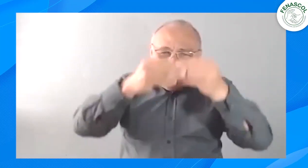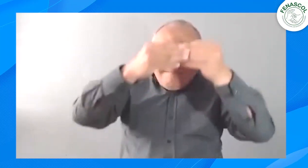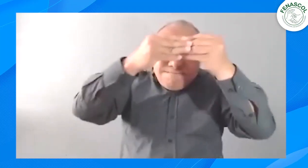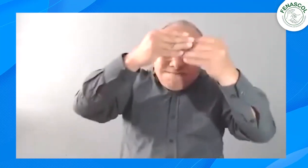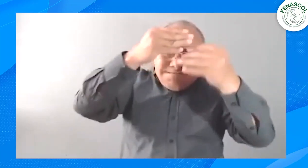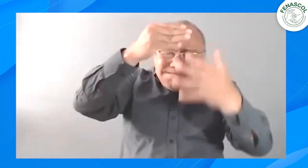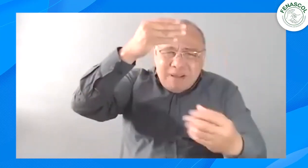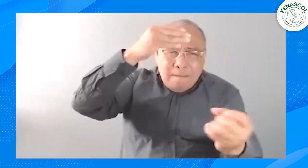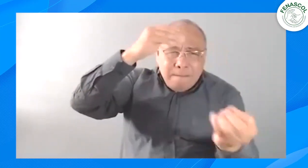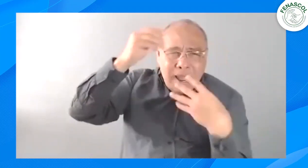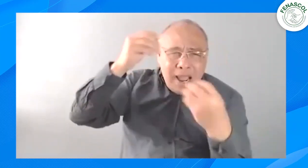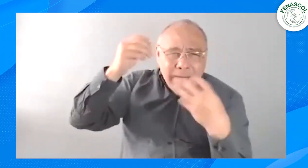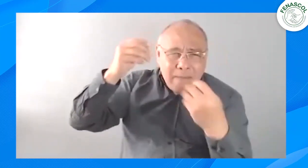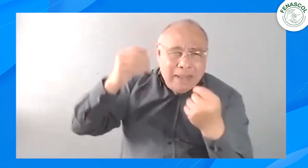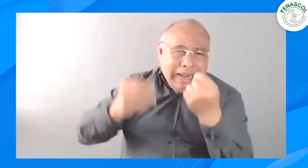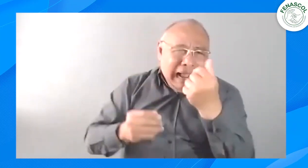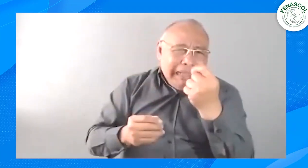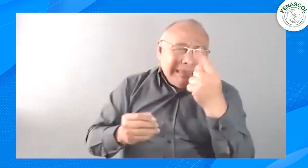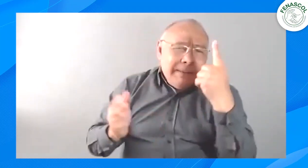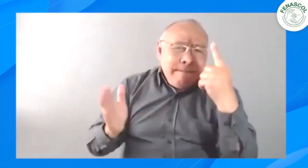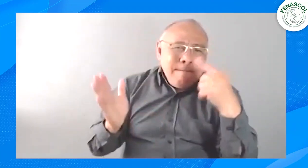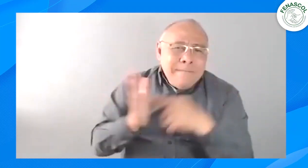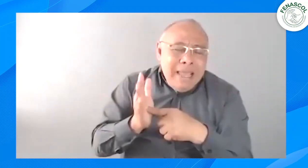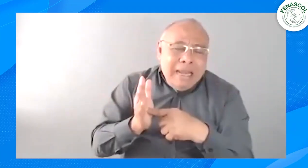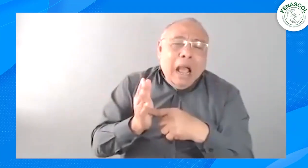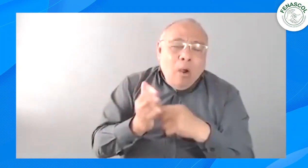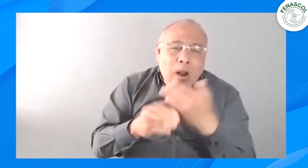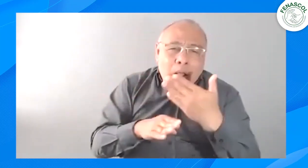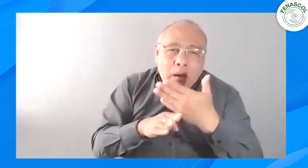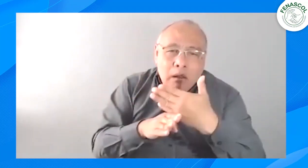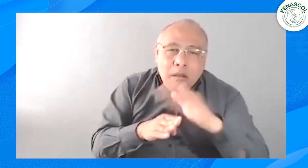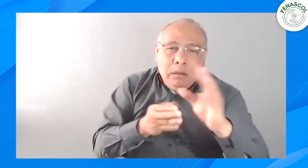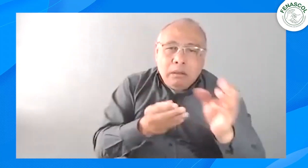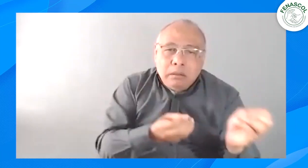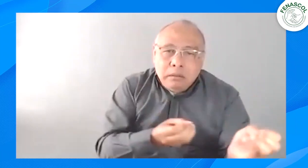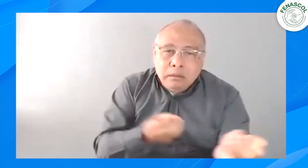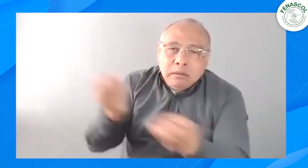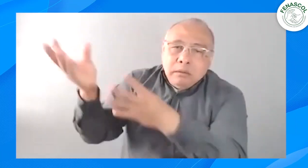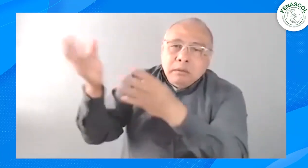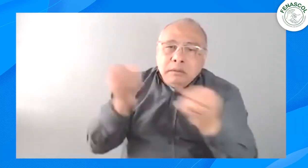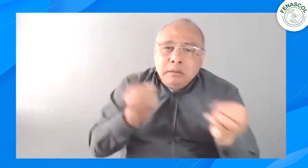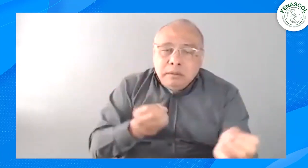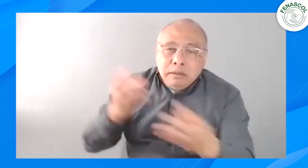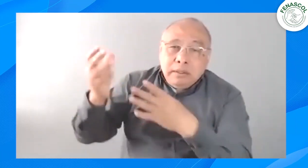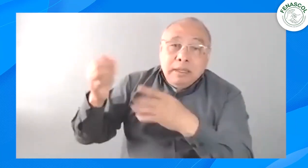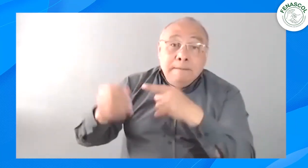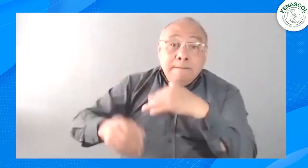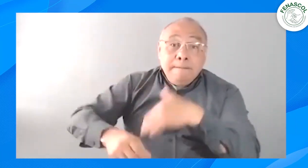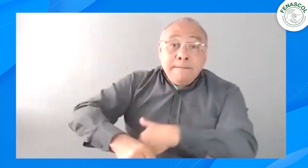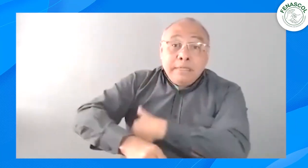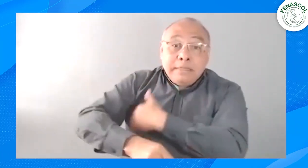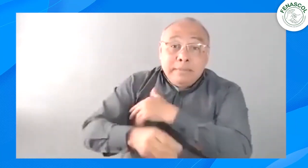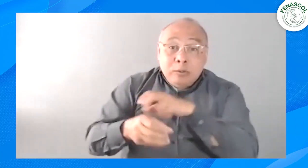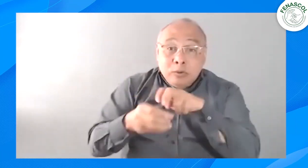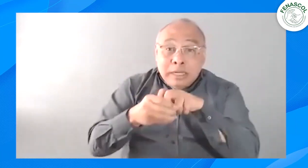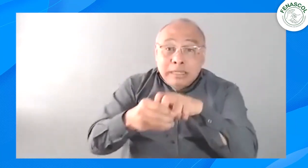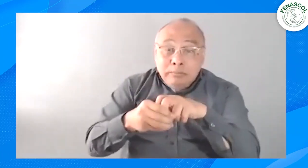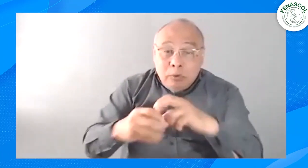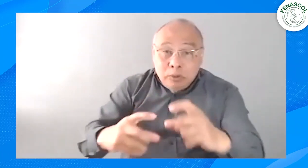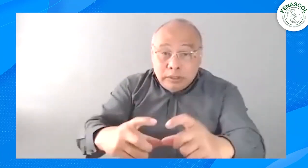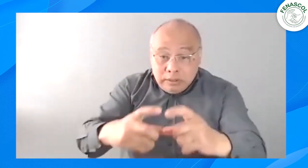nosotros como apenas cola este respecto estamos llenando una base de datos de casi 1000 personas con su licencia de